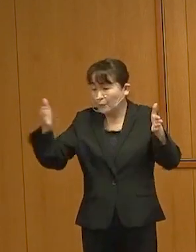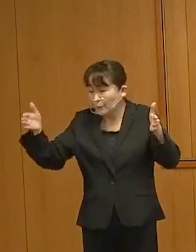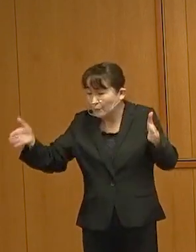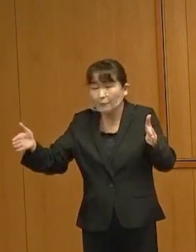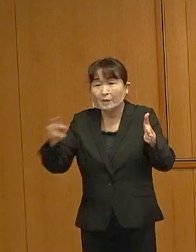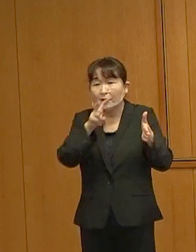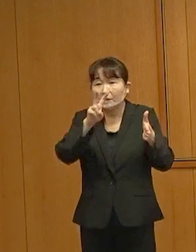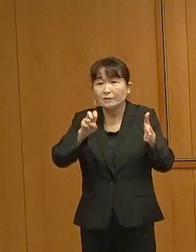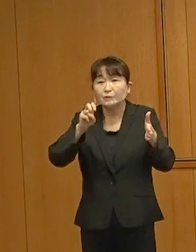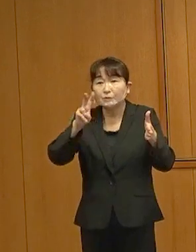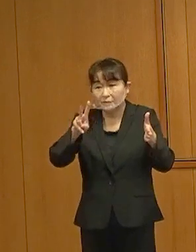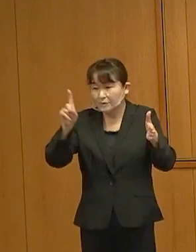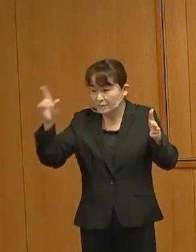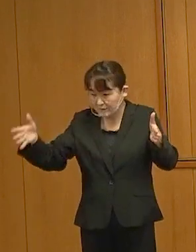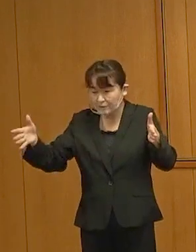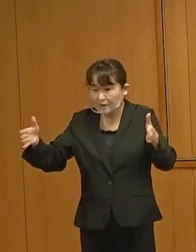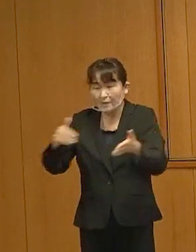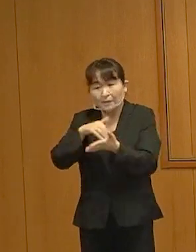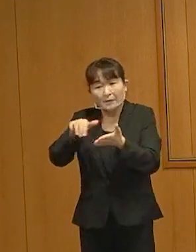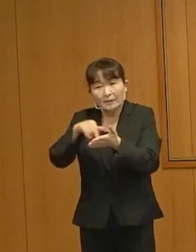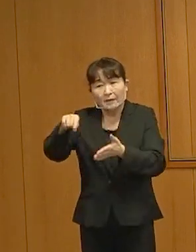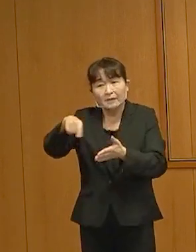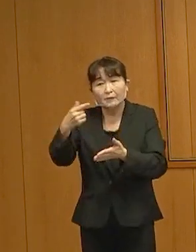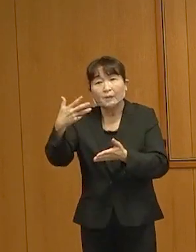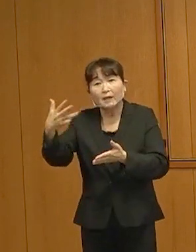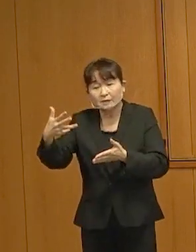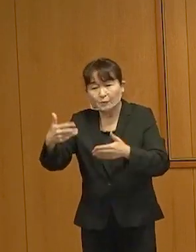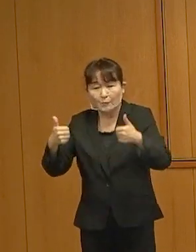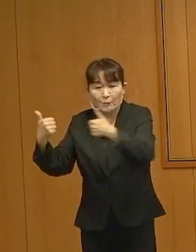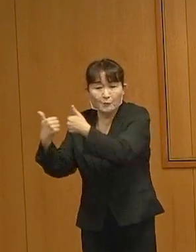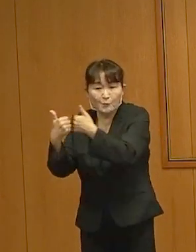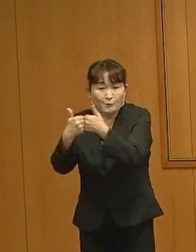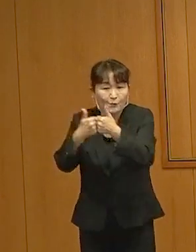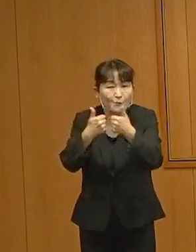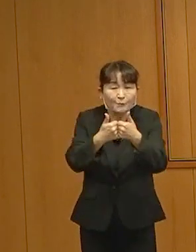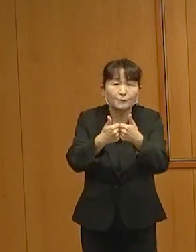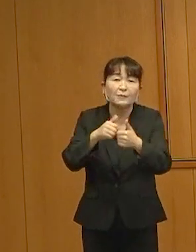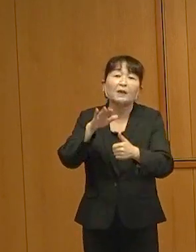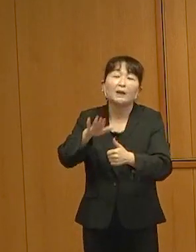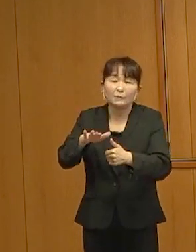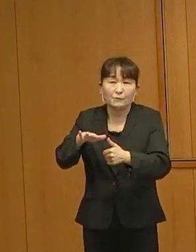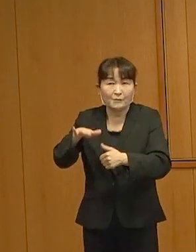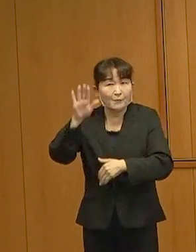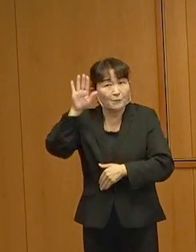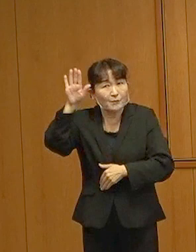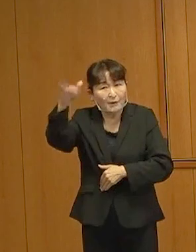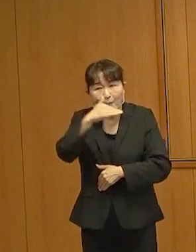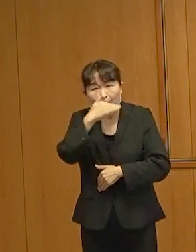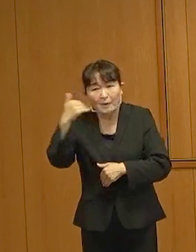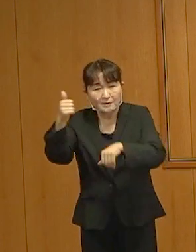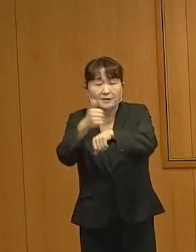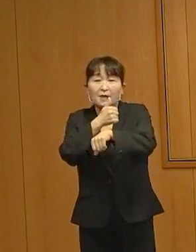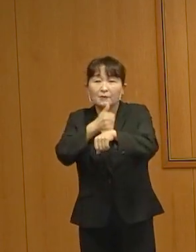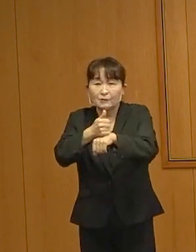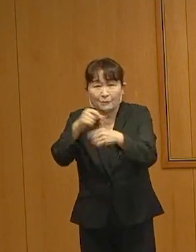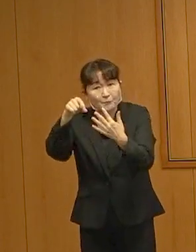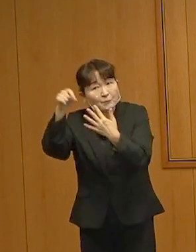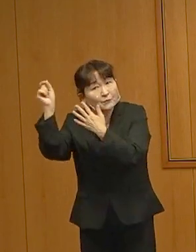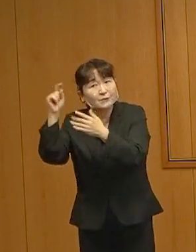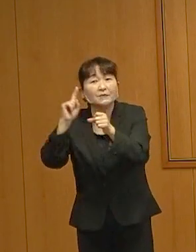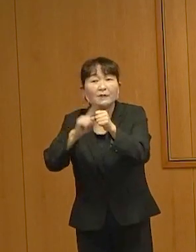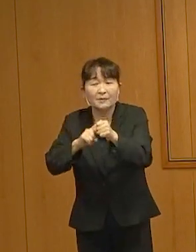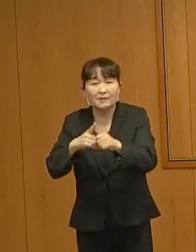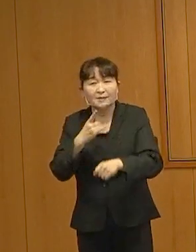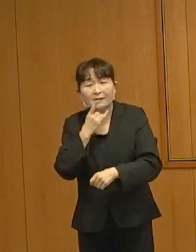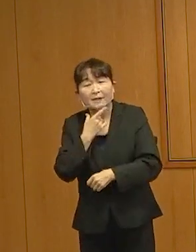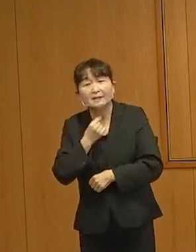22日間全108試合、未来のスター選手の熱戦に期待をしたいというふうに考えております。